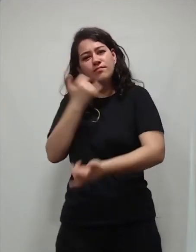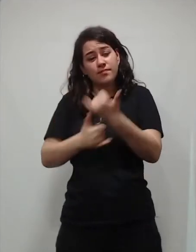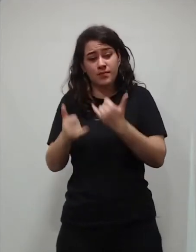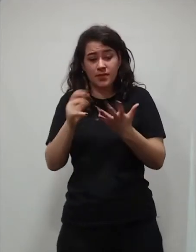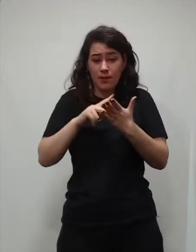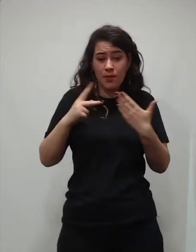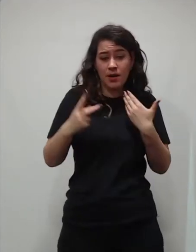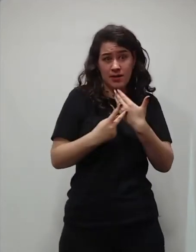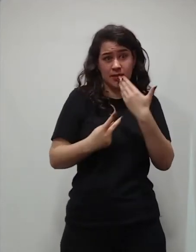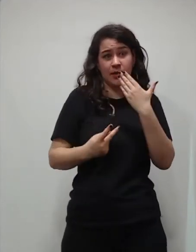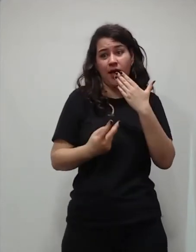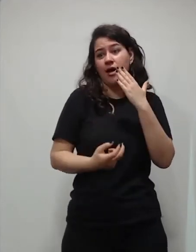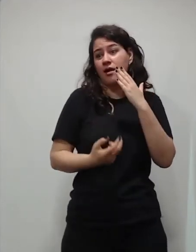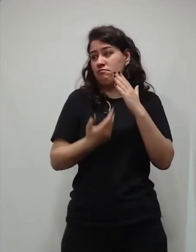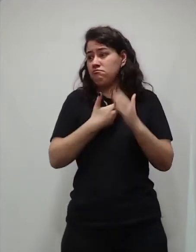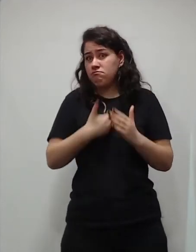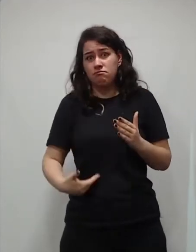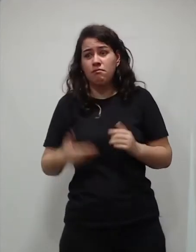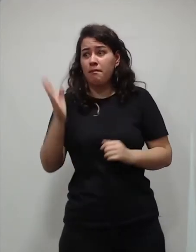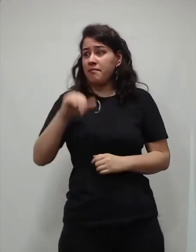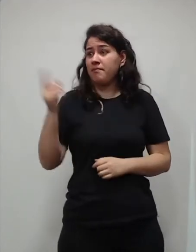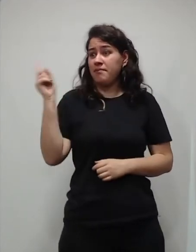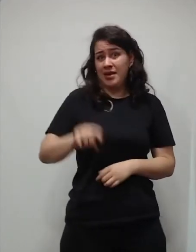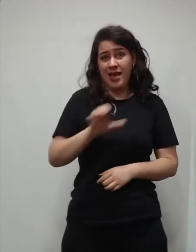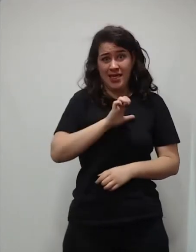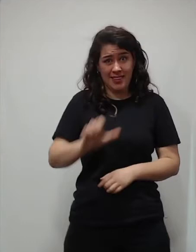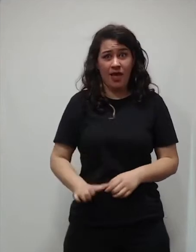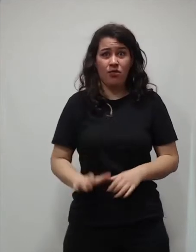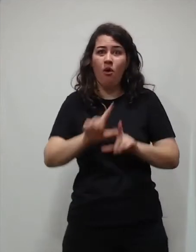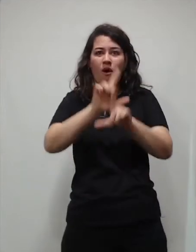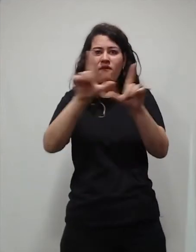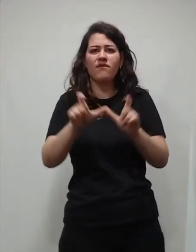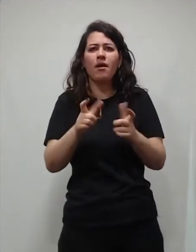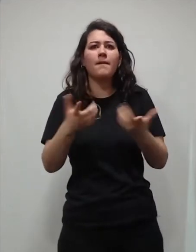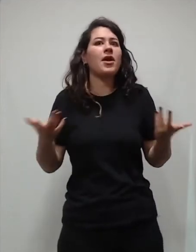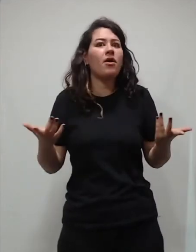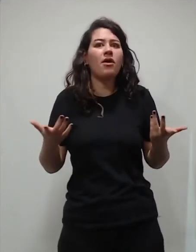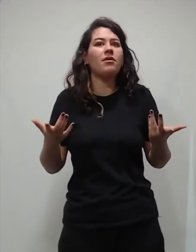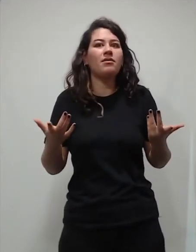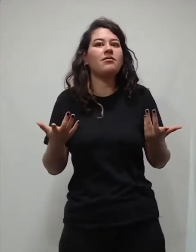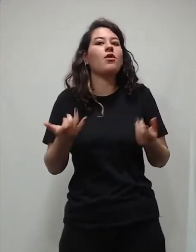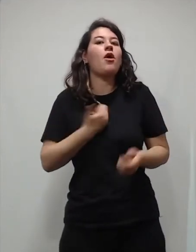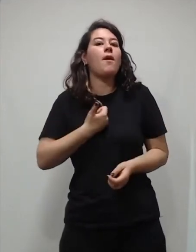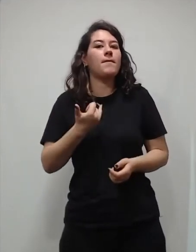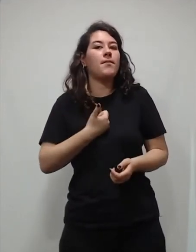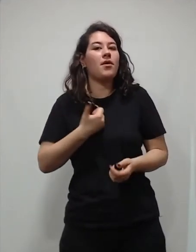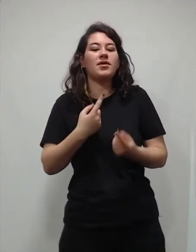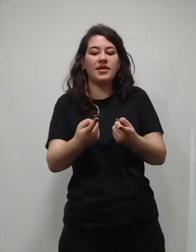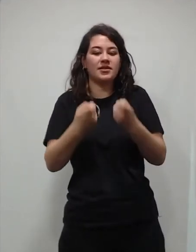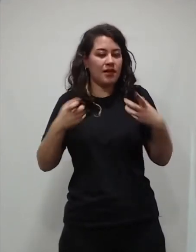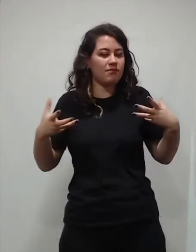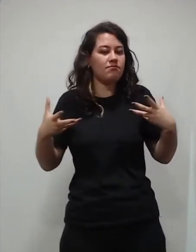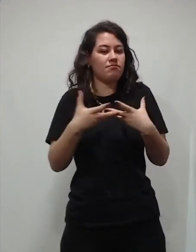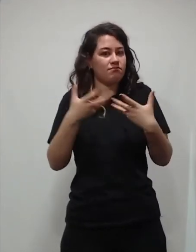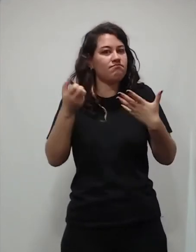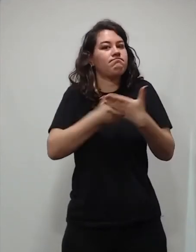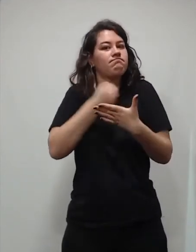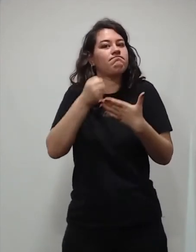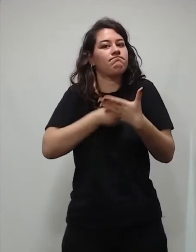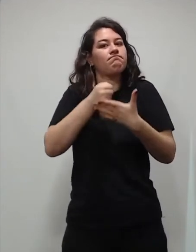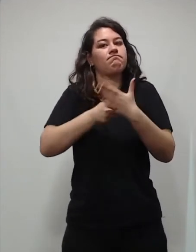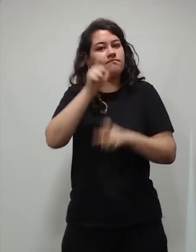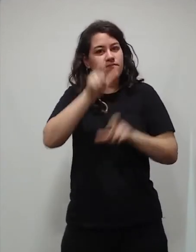del Estado. Yo no creo que nazca del territorio, pero sí a partir del movimiento que el territorio